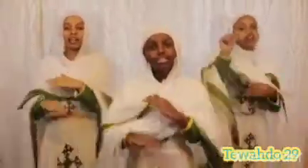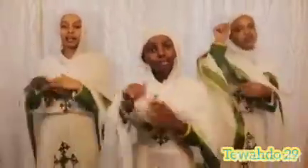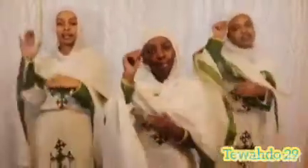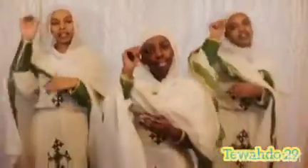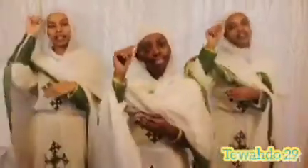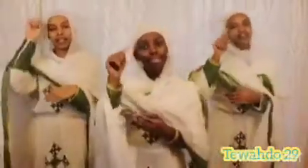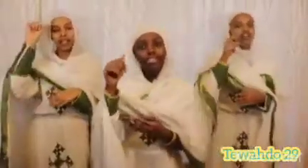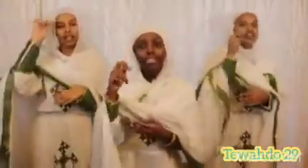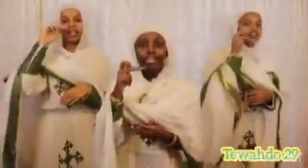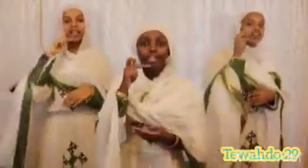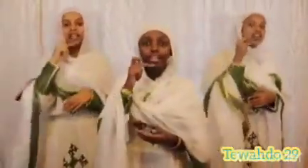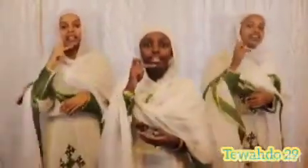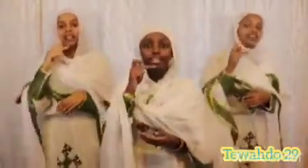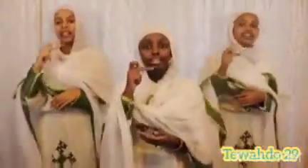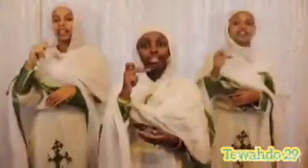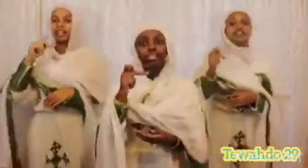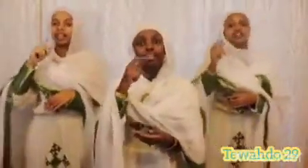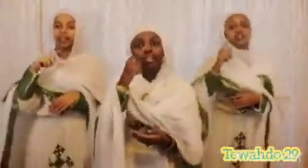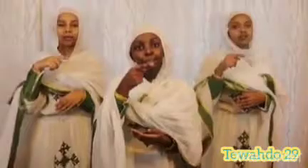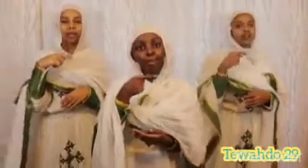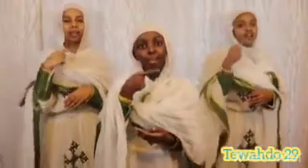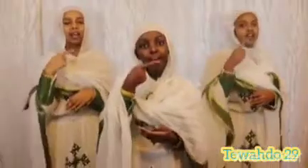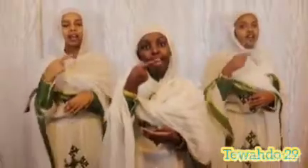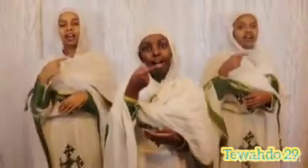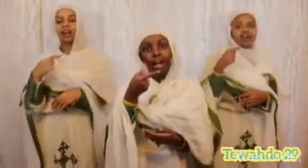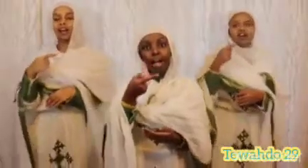ትወልድ ይወለድ ለድንግል ይቤላ